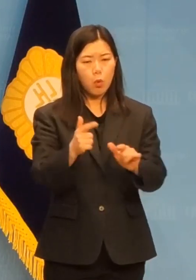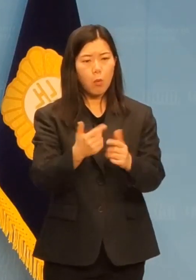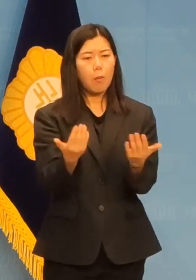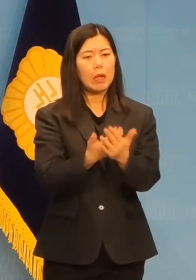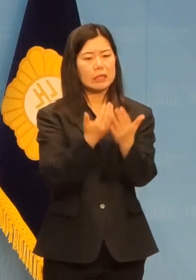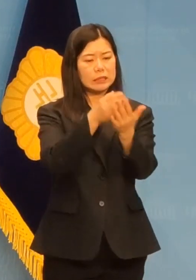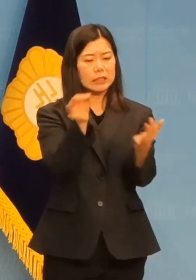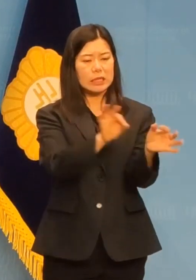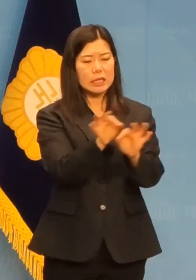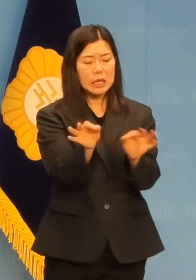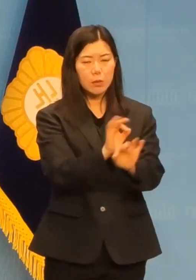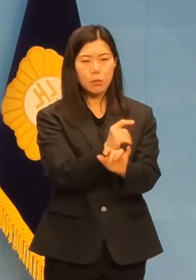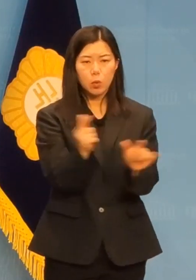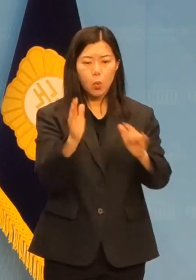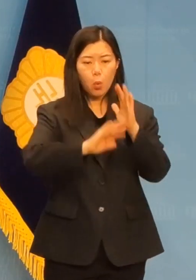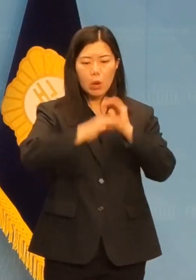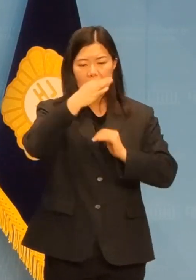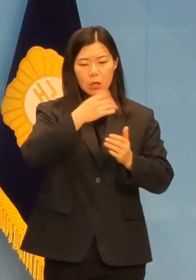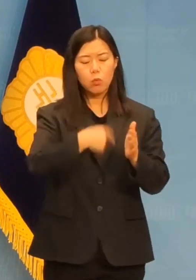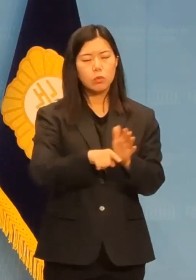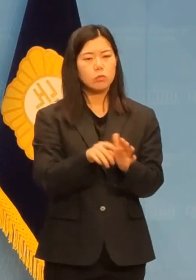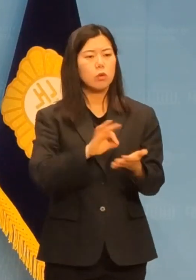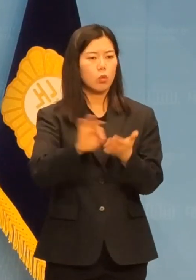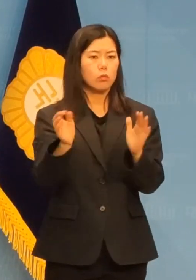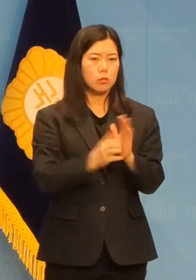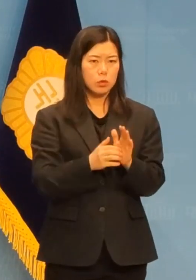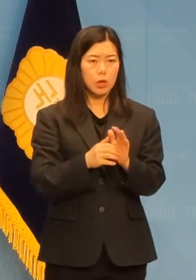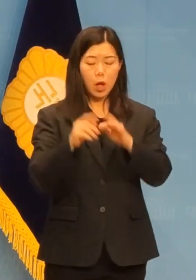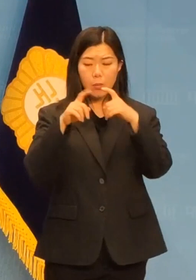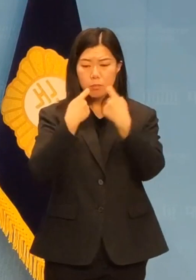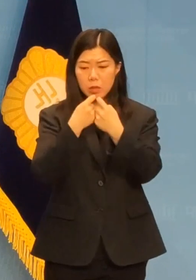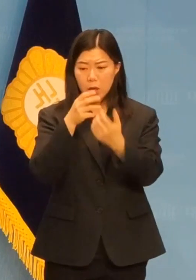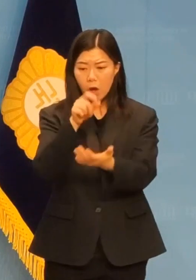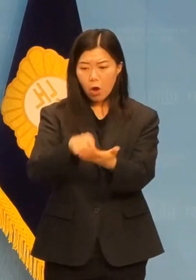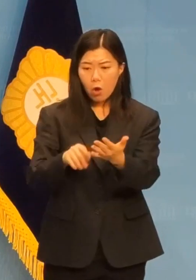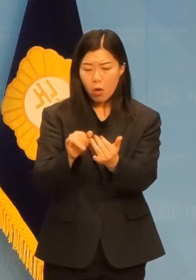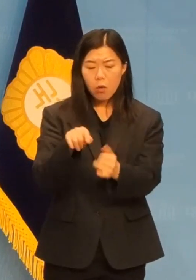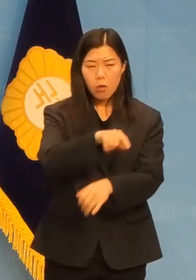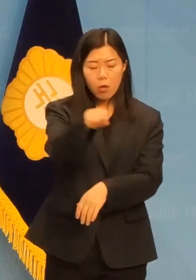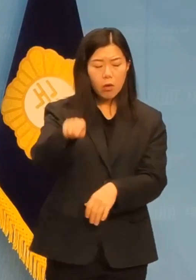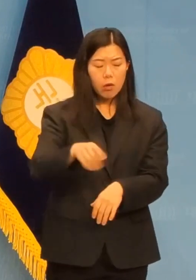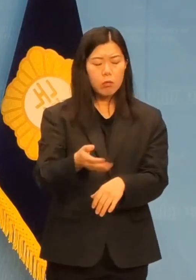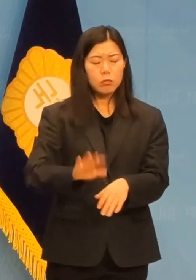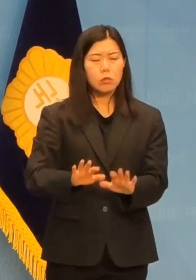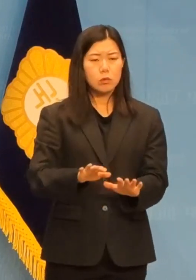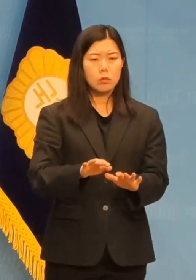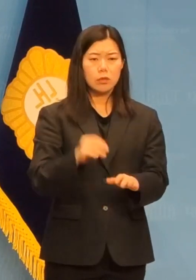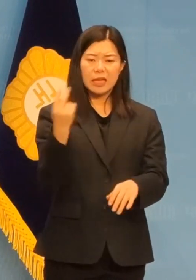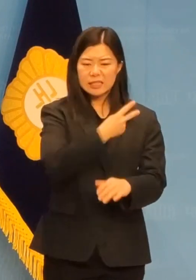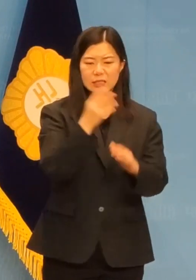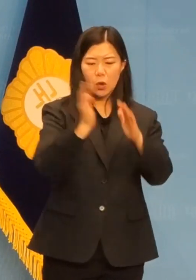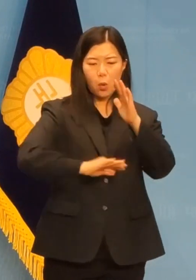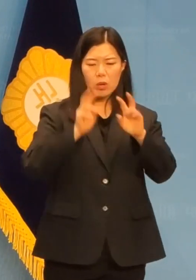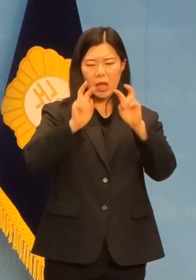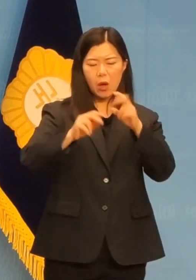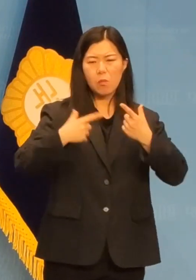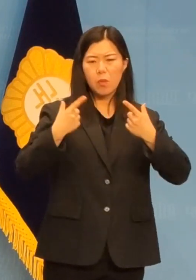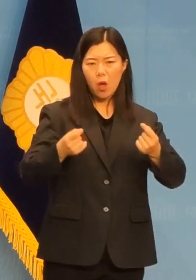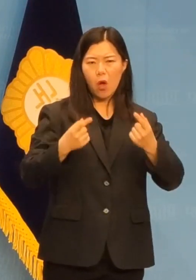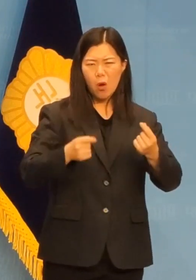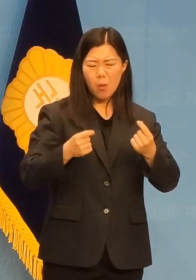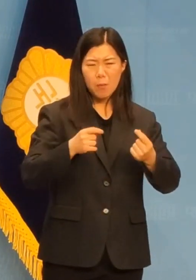위해 쓰였습니다. 민간 언론을 사실상 다시 공기업화로 시도하는